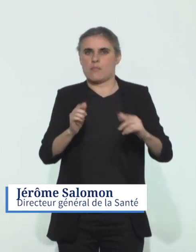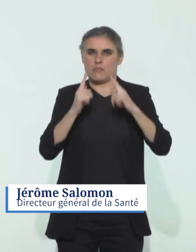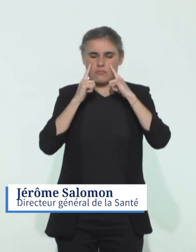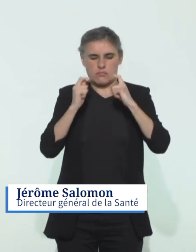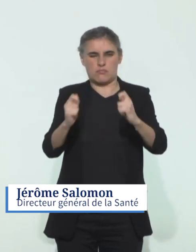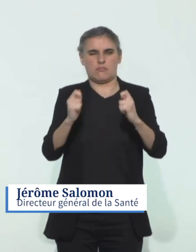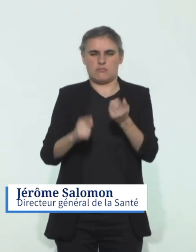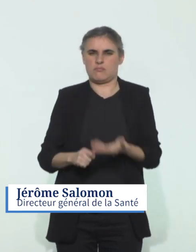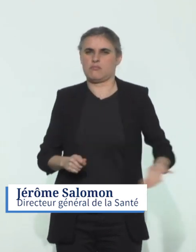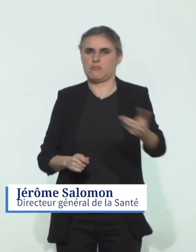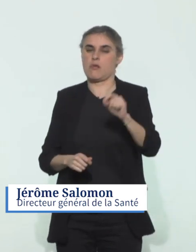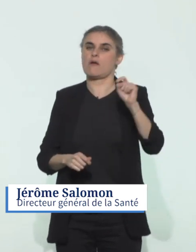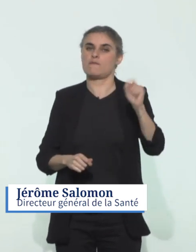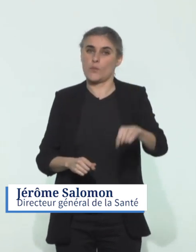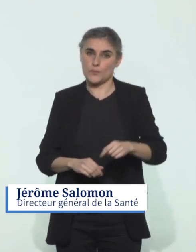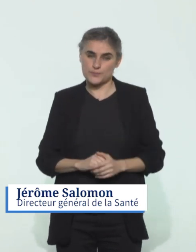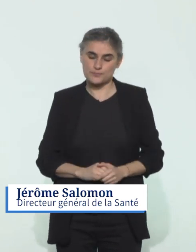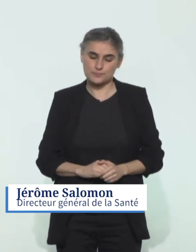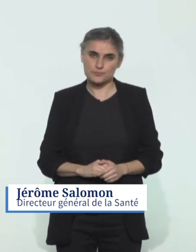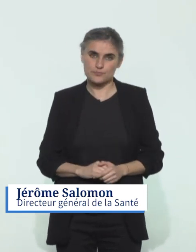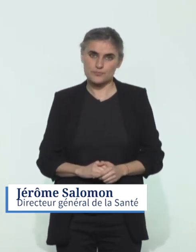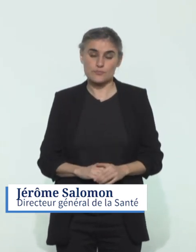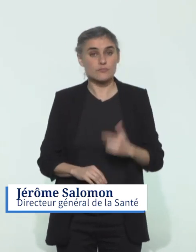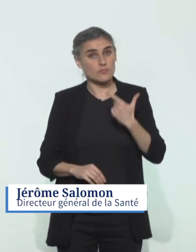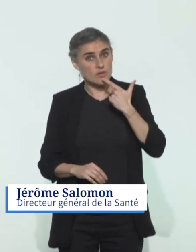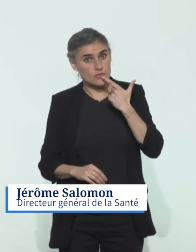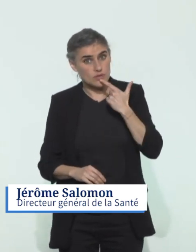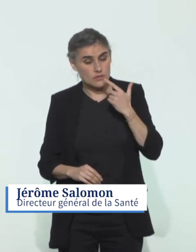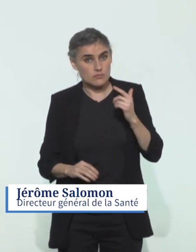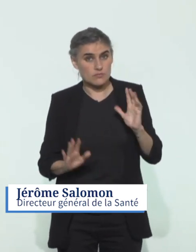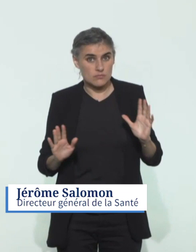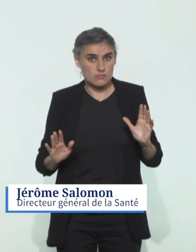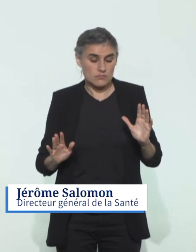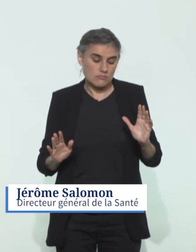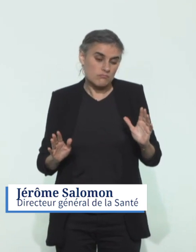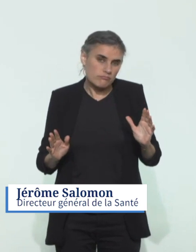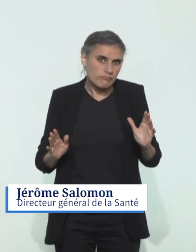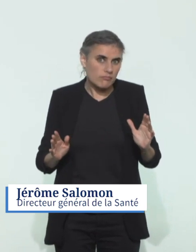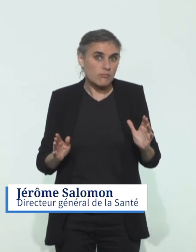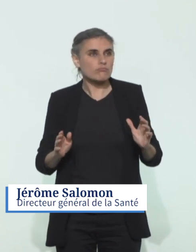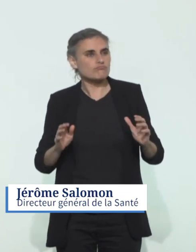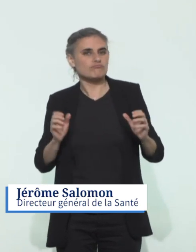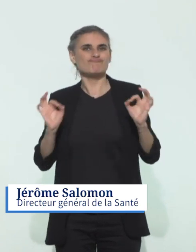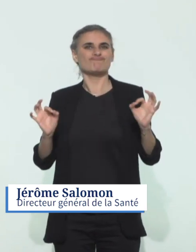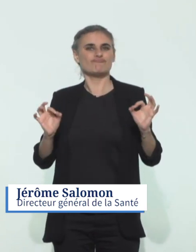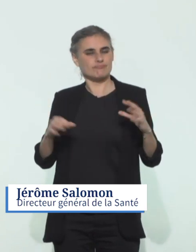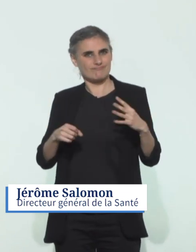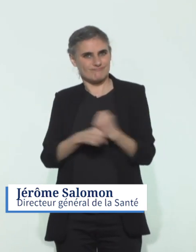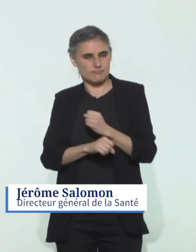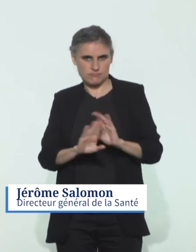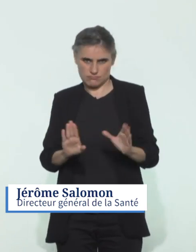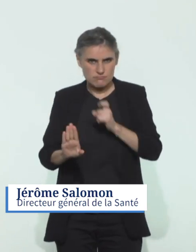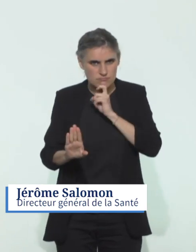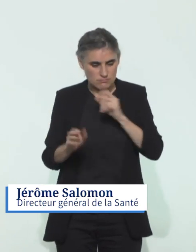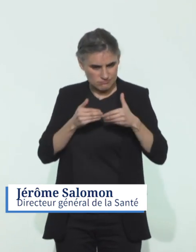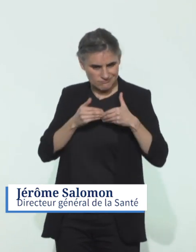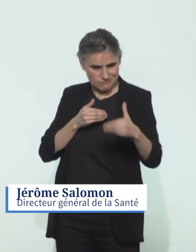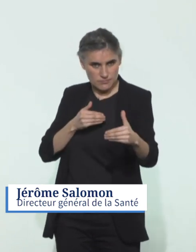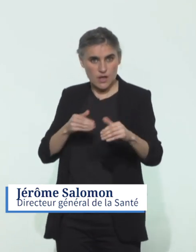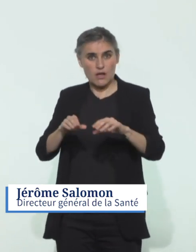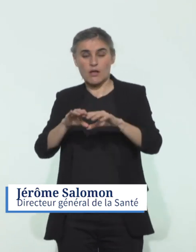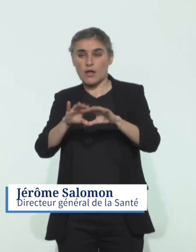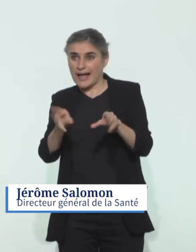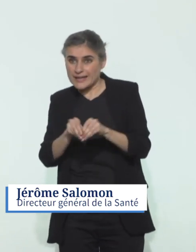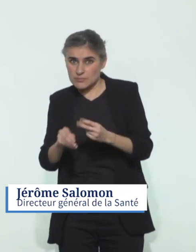prudent. Ceci nécessite évidemment d'être confirmé dans les jours à venir. Cette tension sur les équipes de réanimation et les hôpitaux